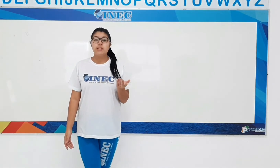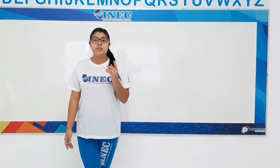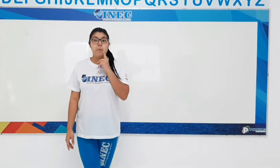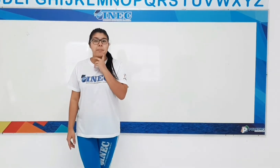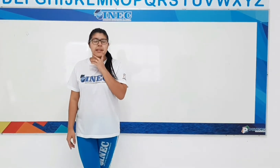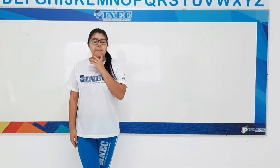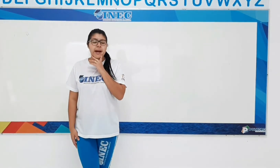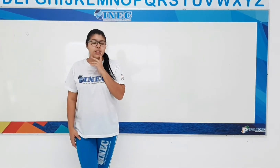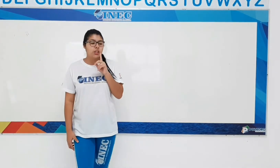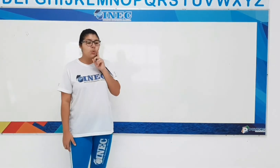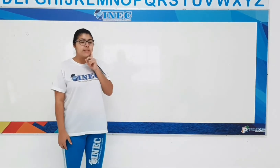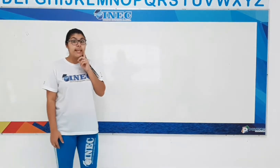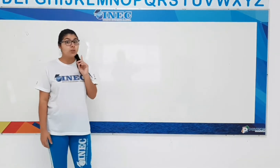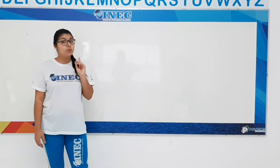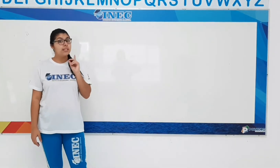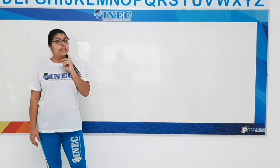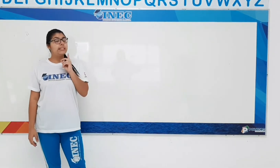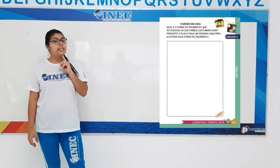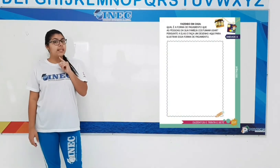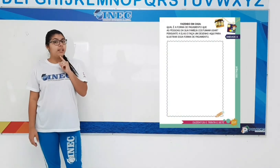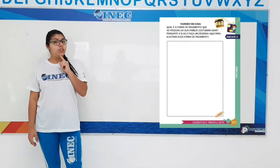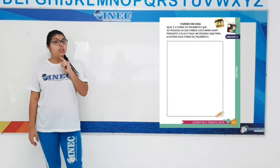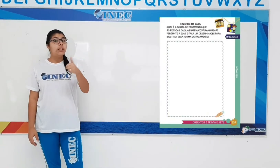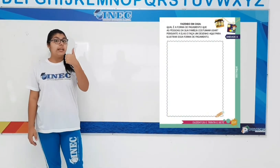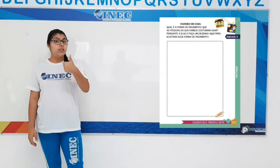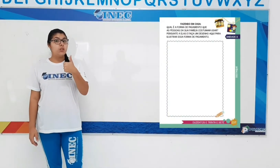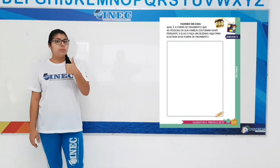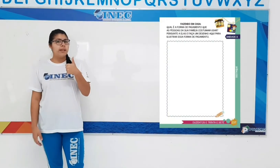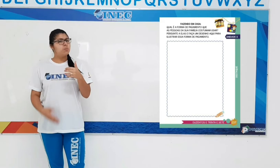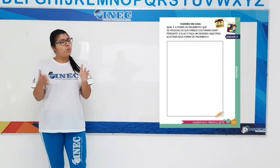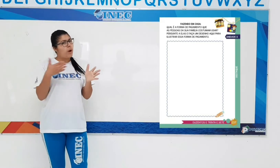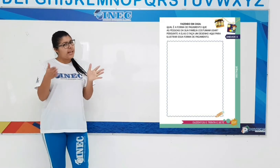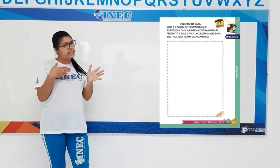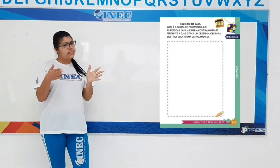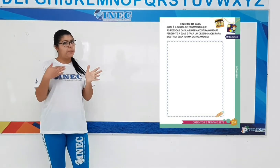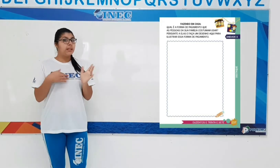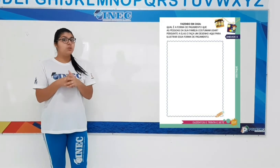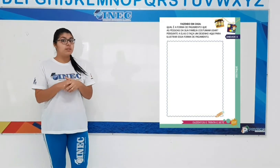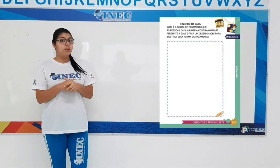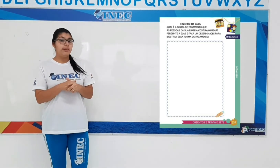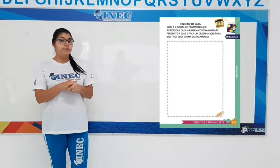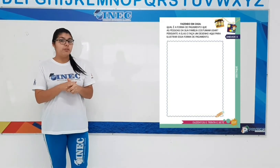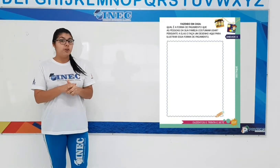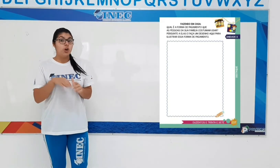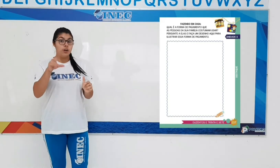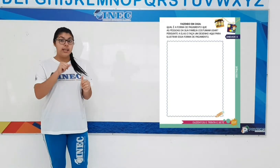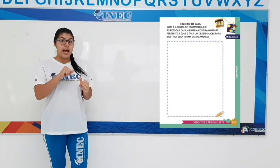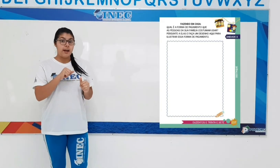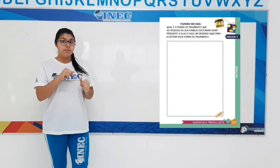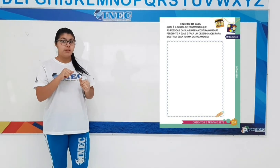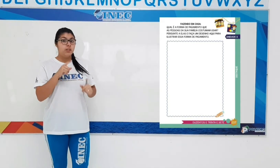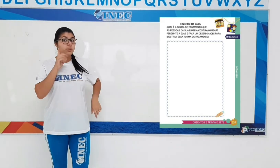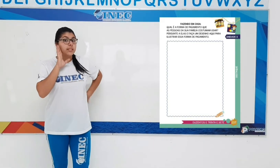hoje, vocês vão abrir na página 237. Isso mesmo, quase terminando o seu livro. Corre